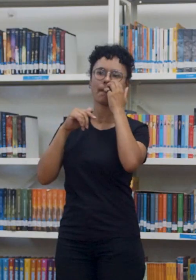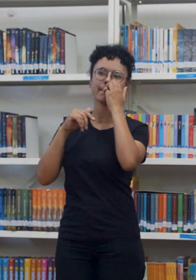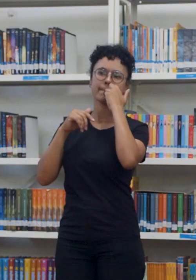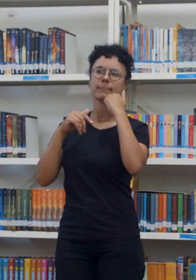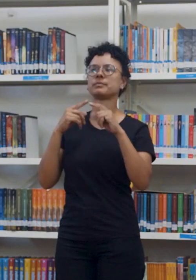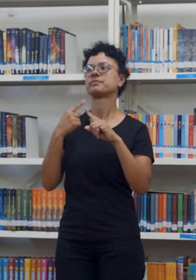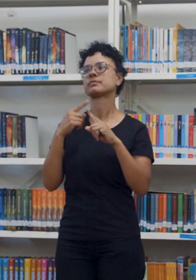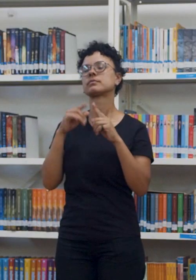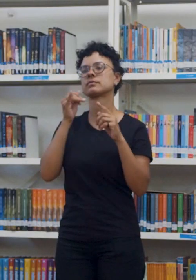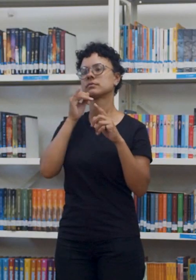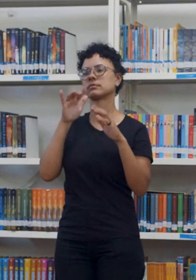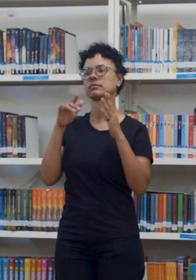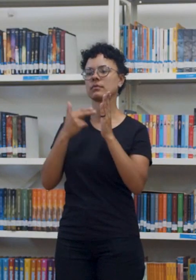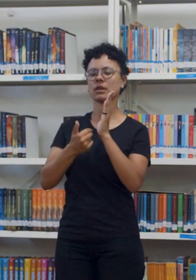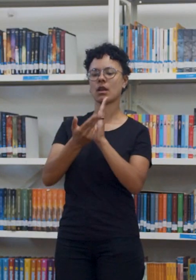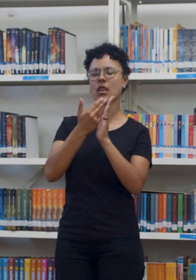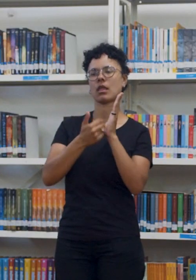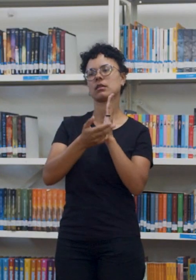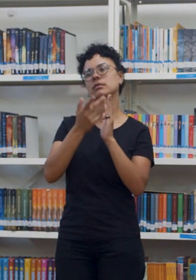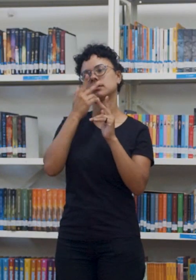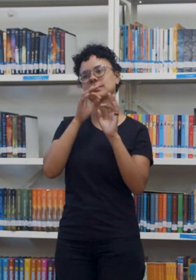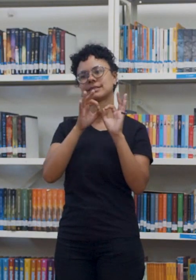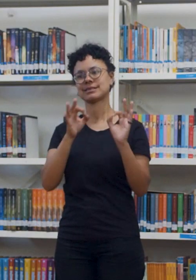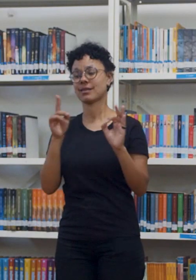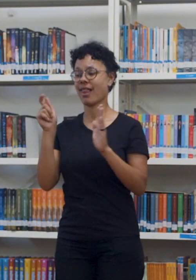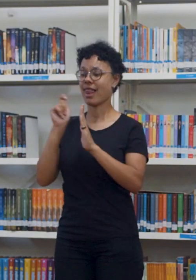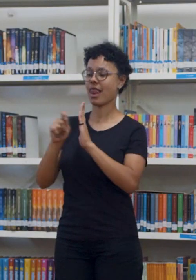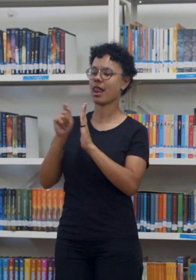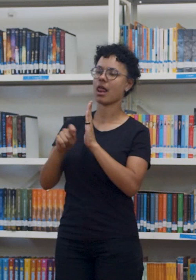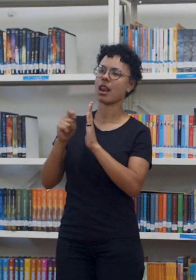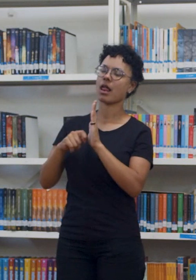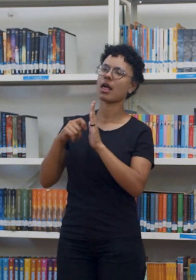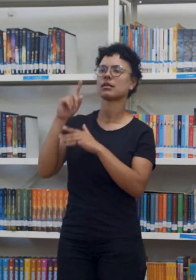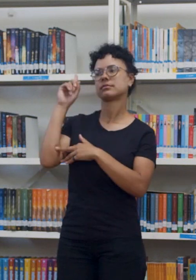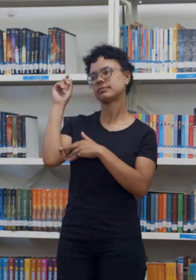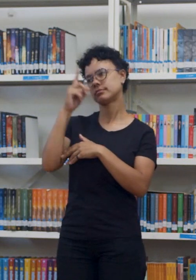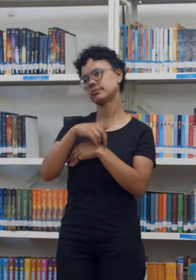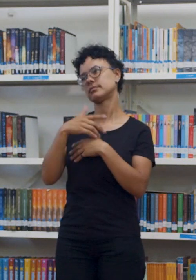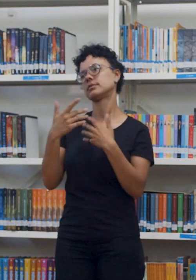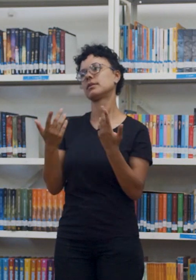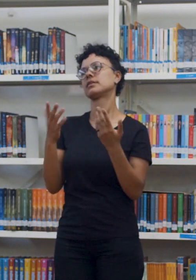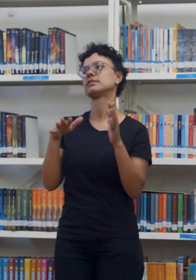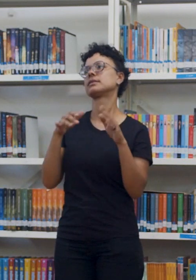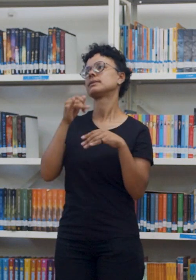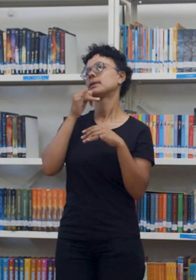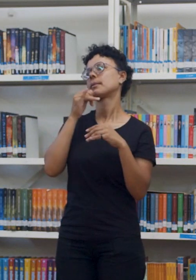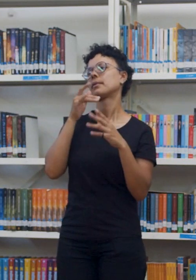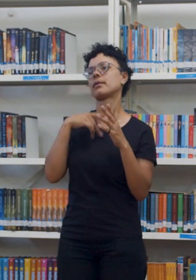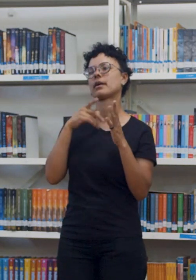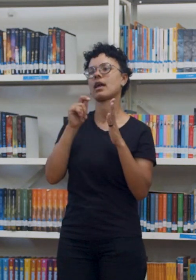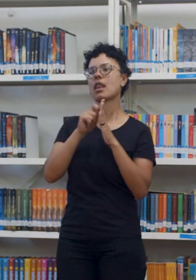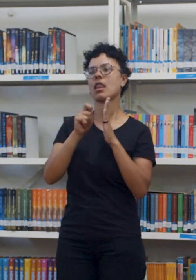tipo, a parte de ilustração pra mim é simples, mas a parte de escrita é muito complexa. E, tipo, não necessariamente eu vou